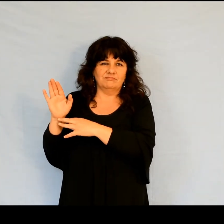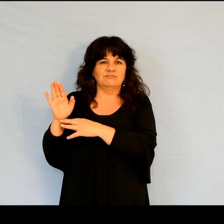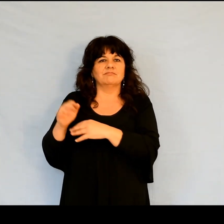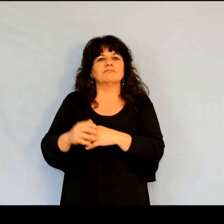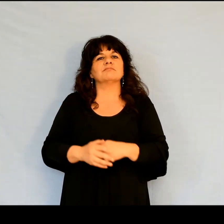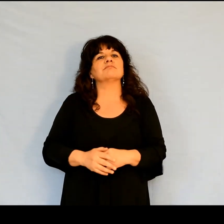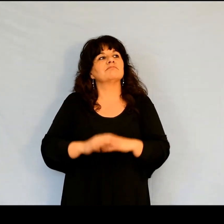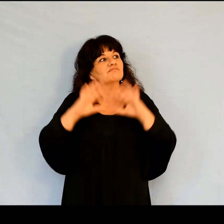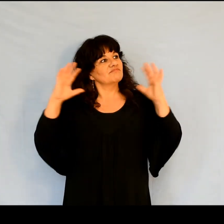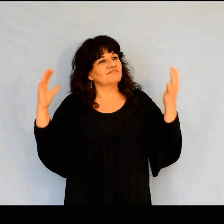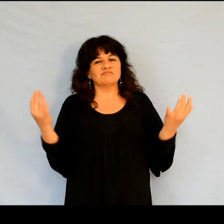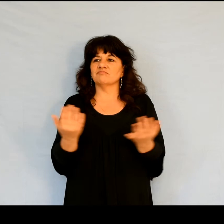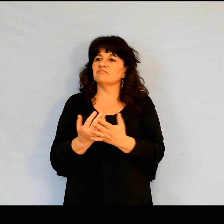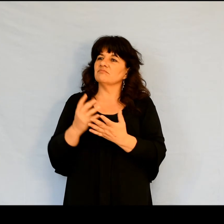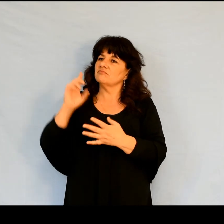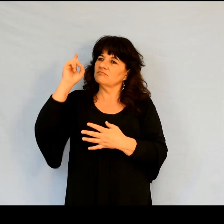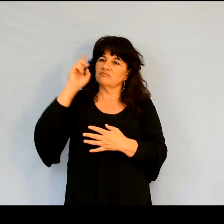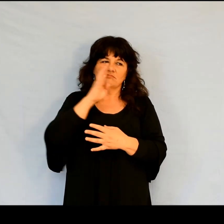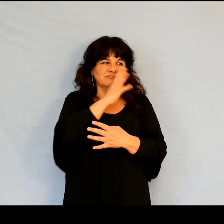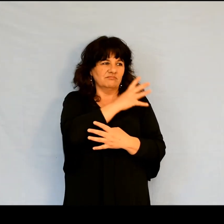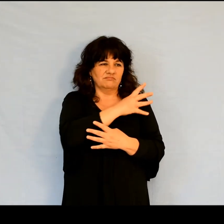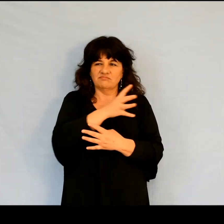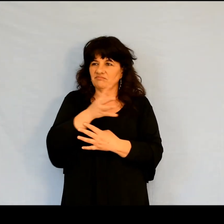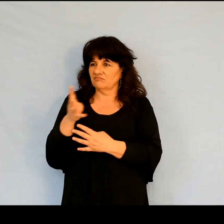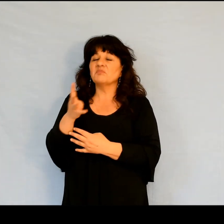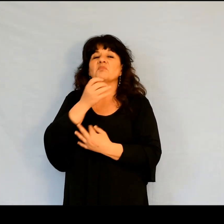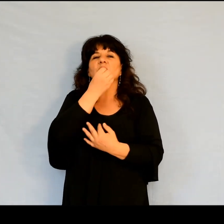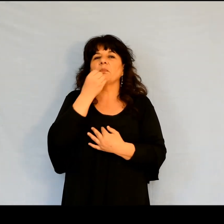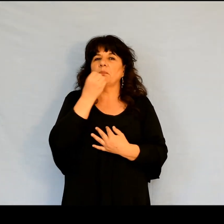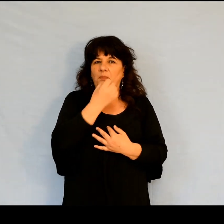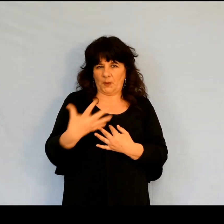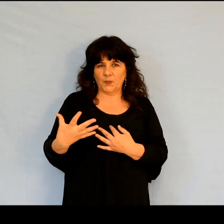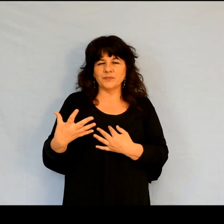Et Dieu vit que cela était bon.